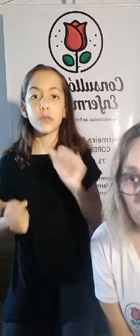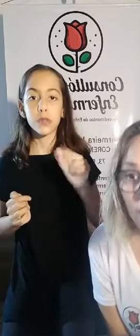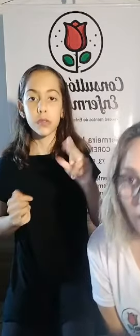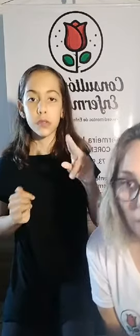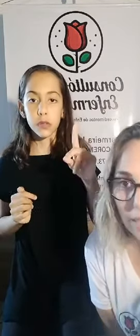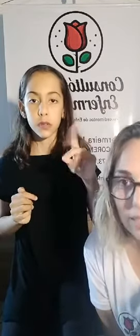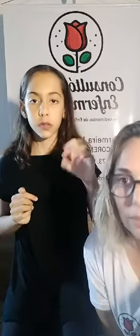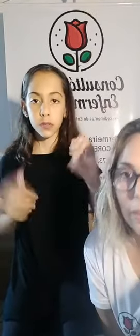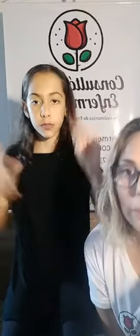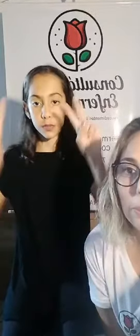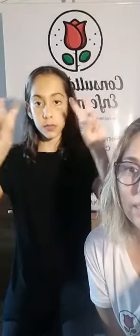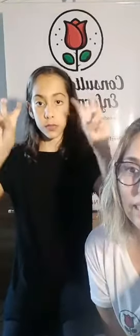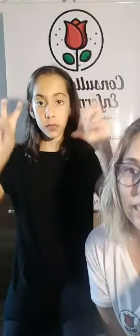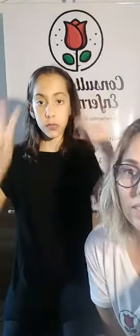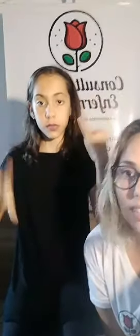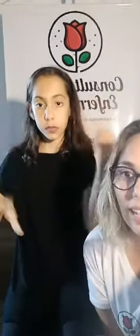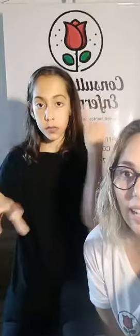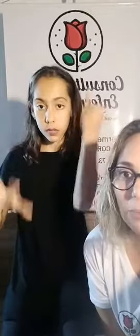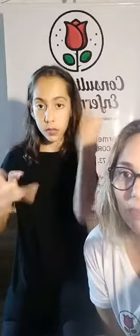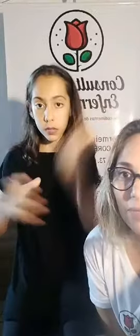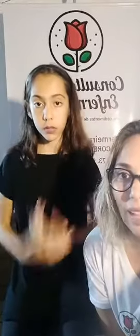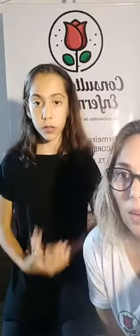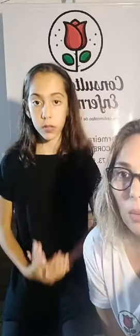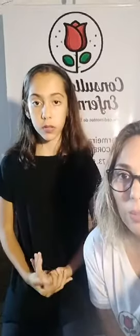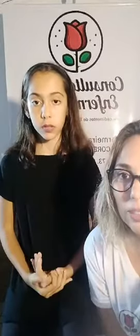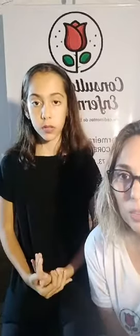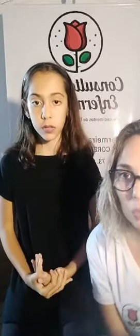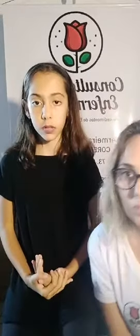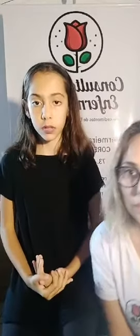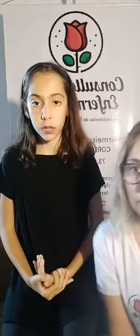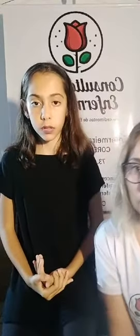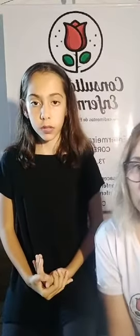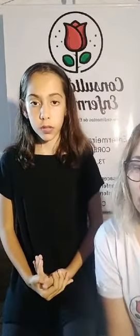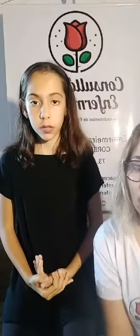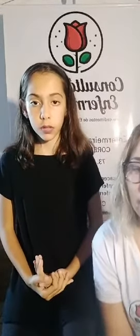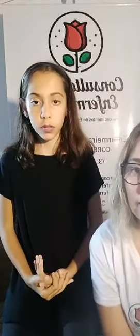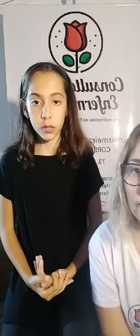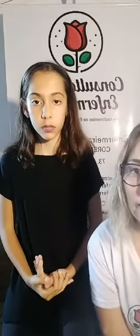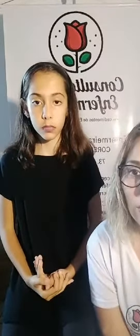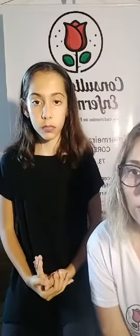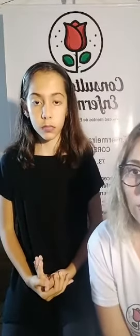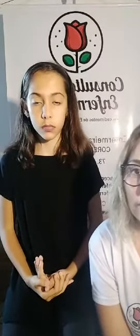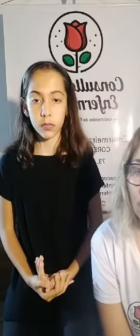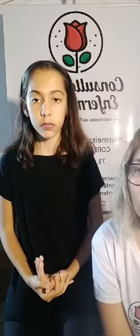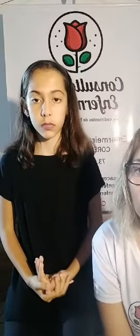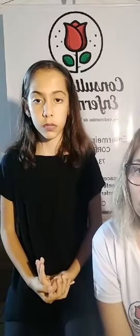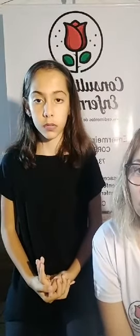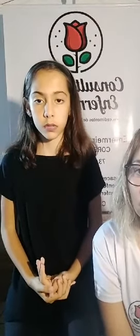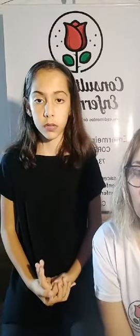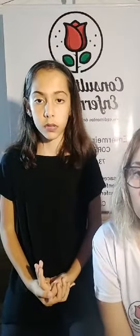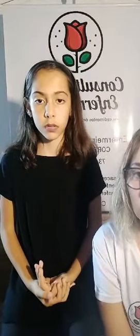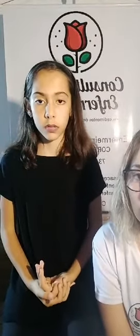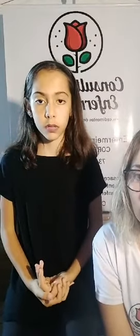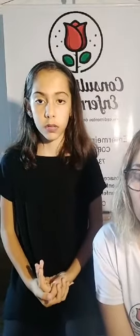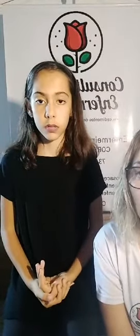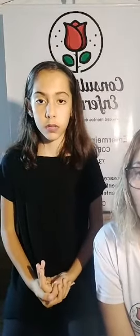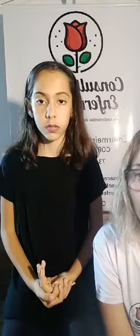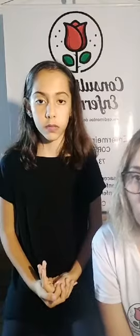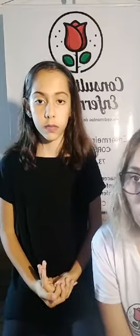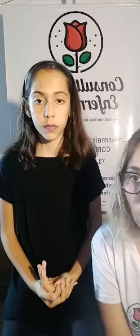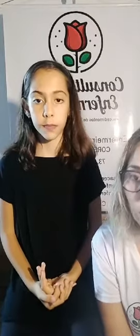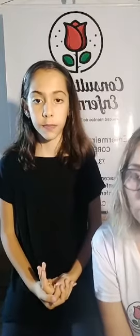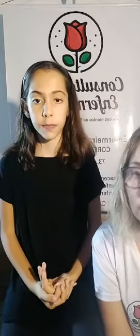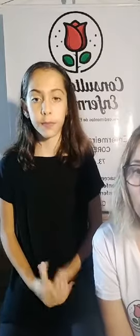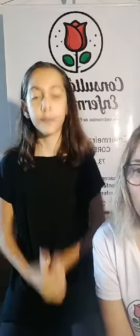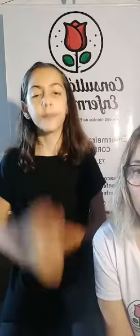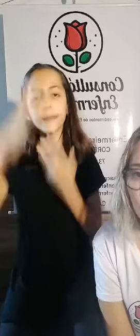determinados temas para poder tirar algumas dúvidas. Então eu gostaria de agradecer a vocês pelo